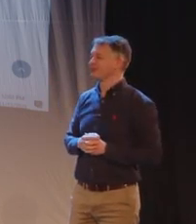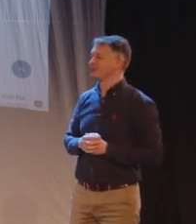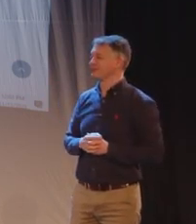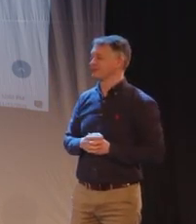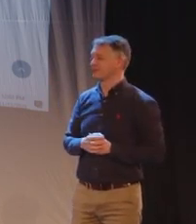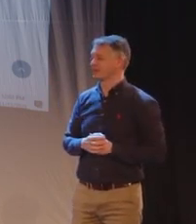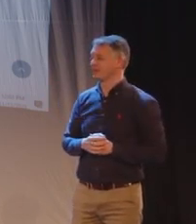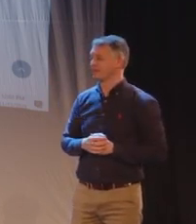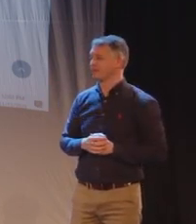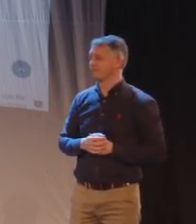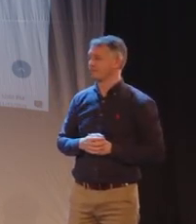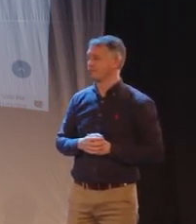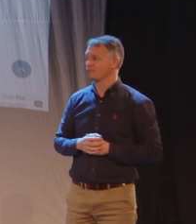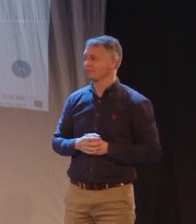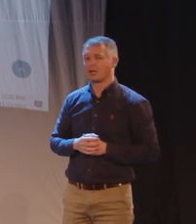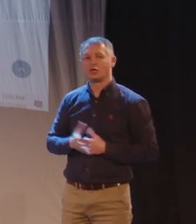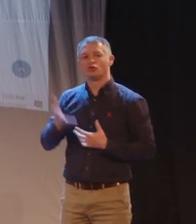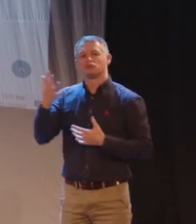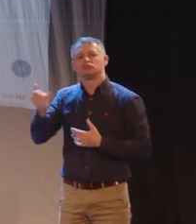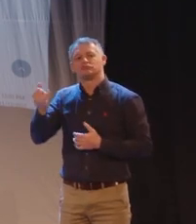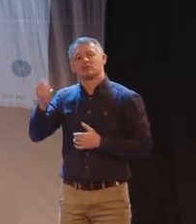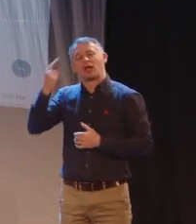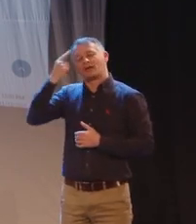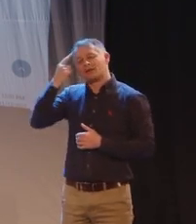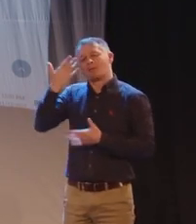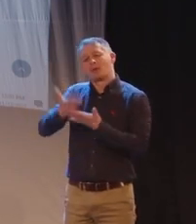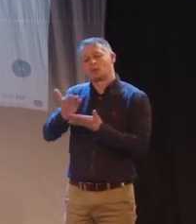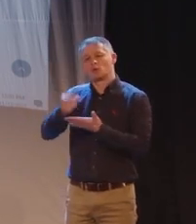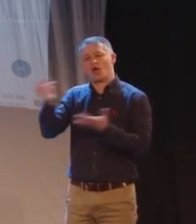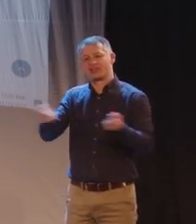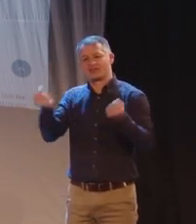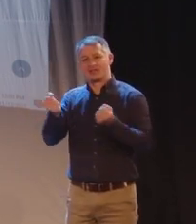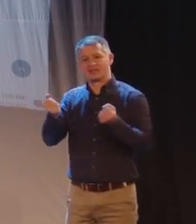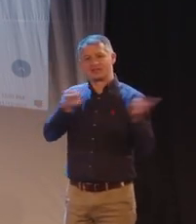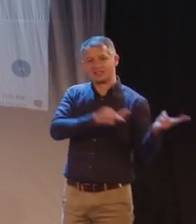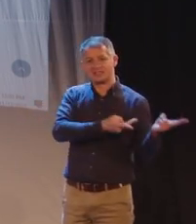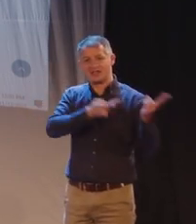În scenariul pe care îl proiectasem eu pentru activitate, mă gândeam să invit